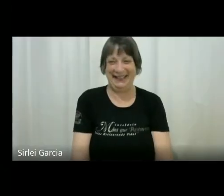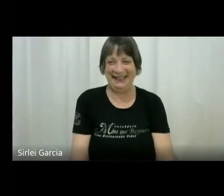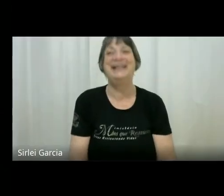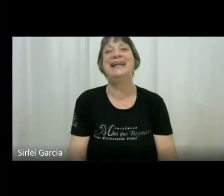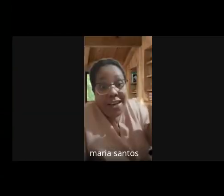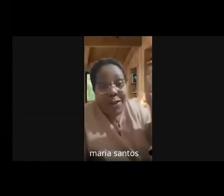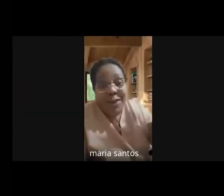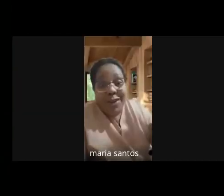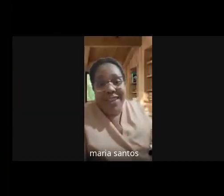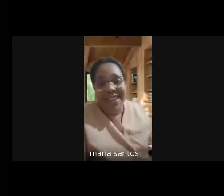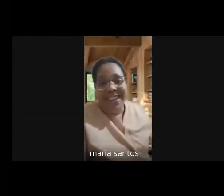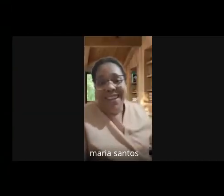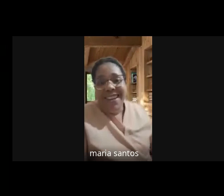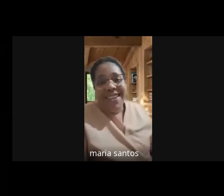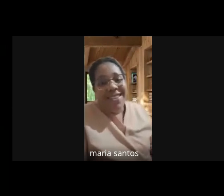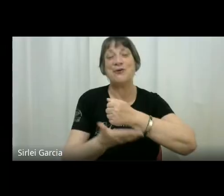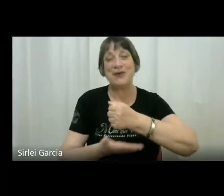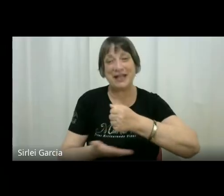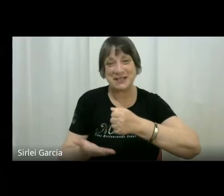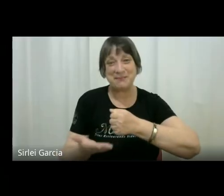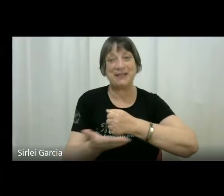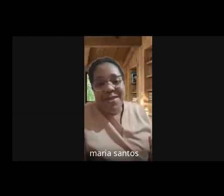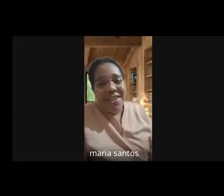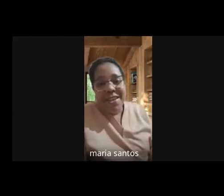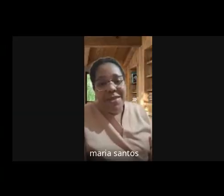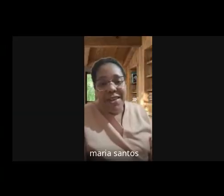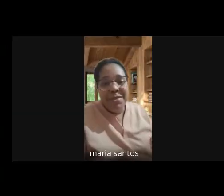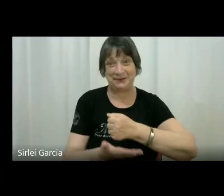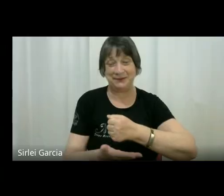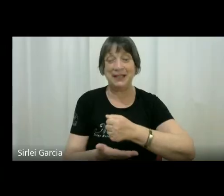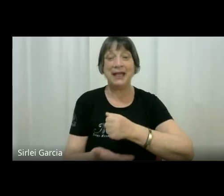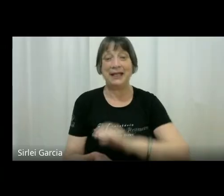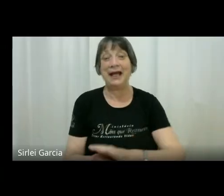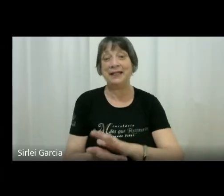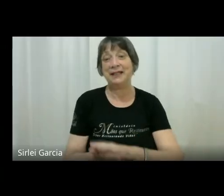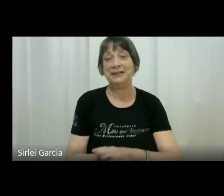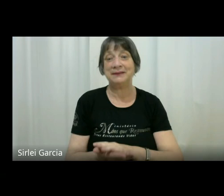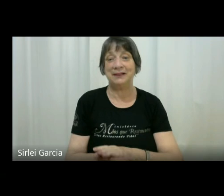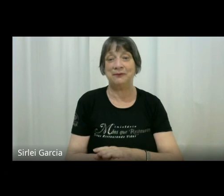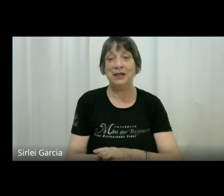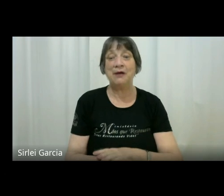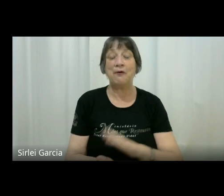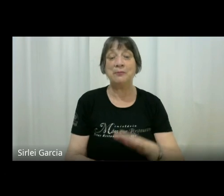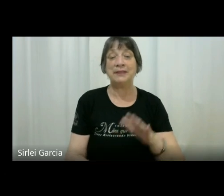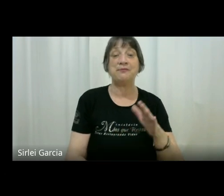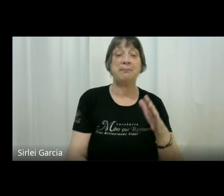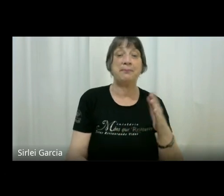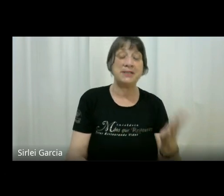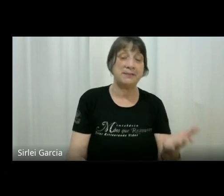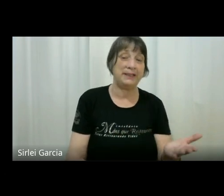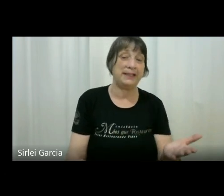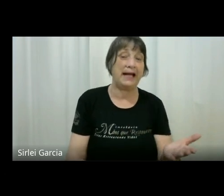o que é isso? Isso. Eu não consegui. Básico. E aí, então, como teve